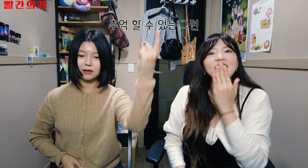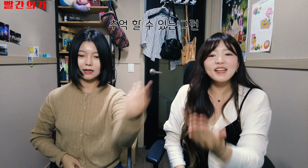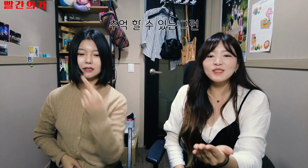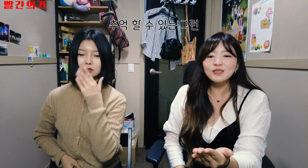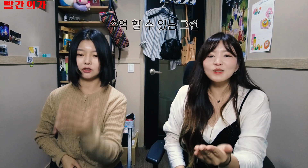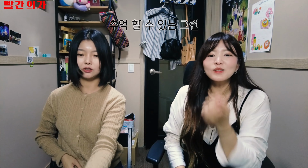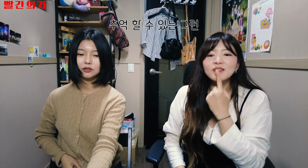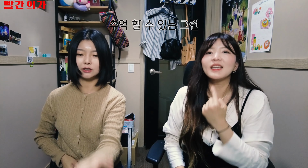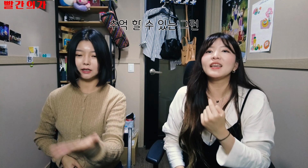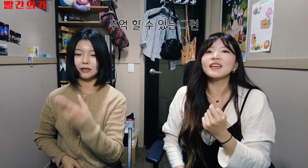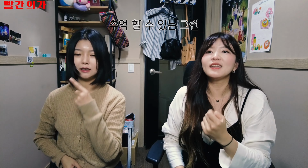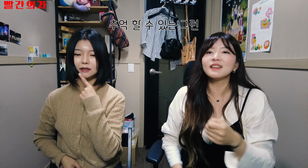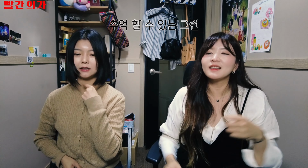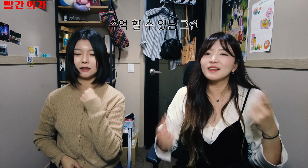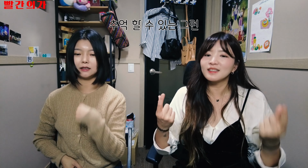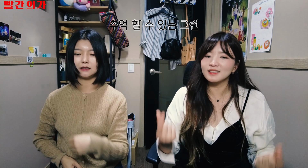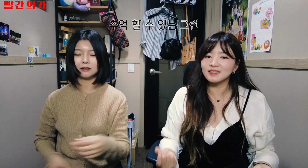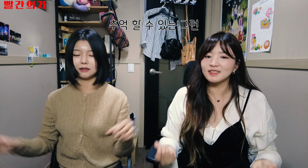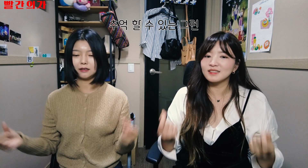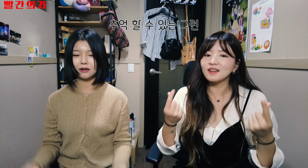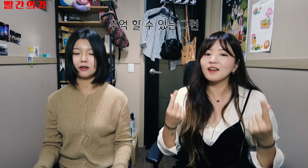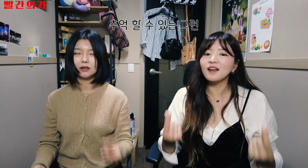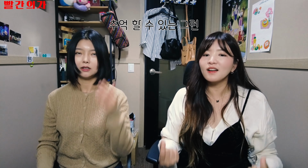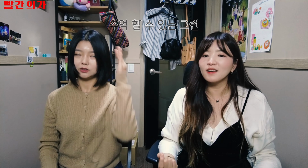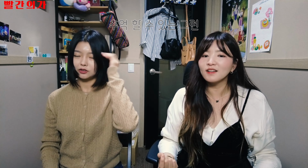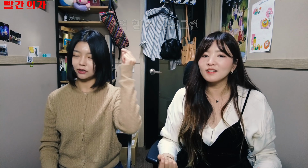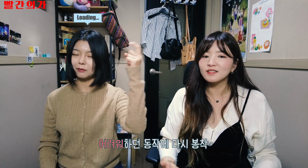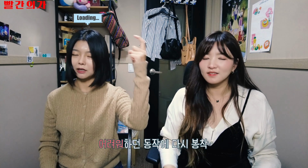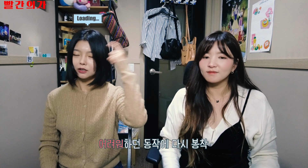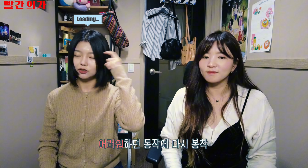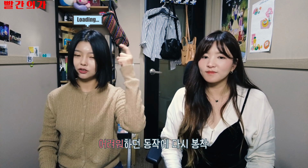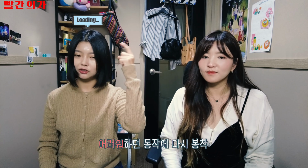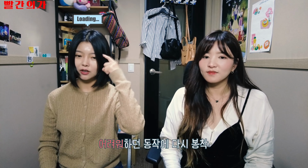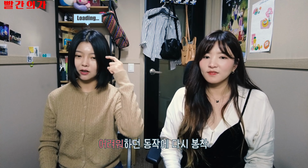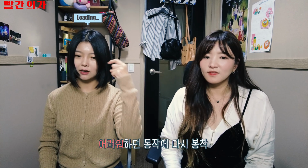추억할 수 있는 그런 잠깐만